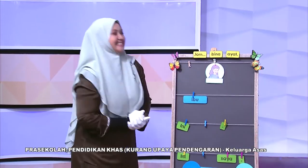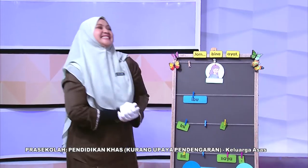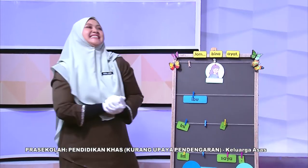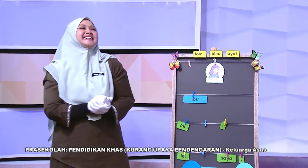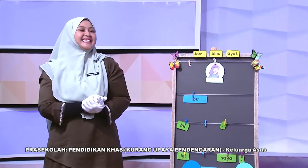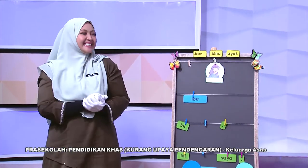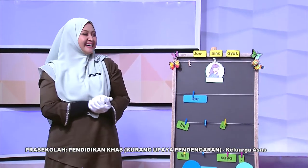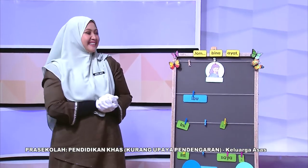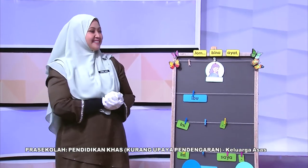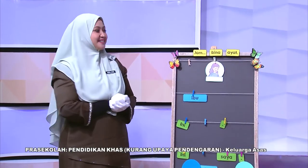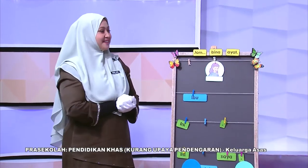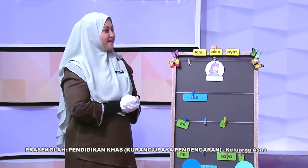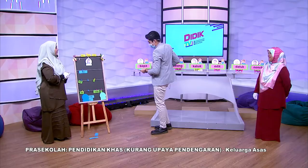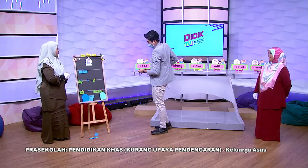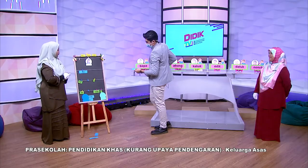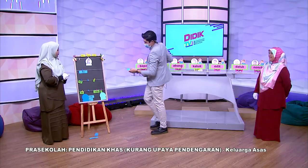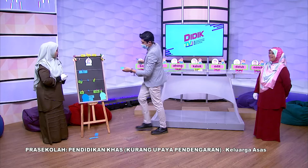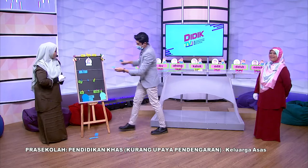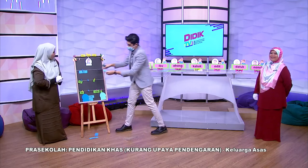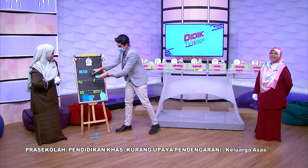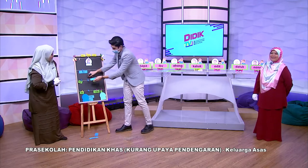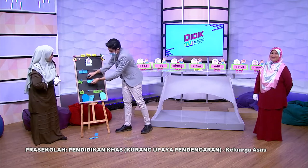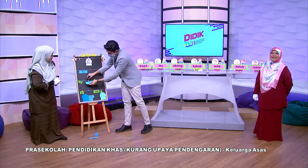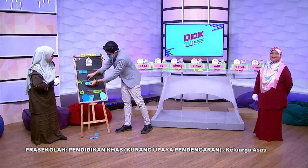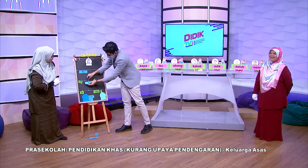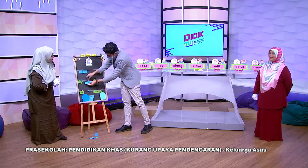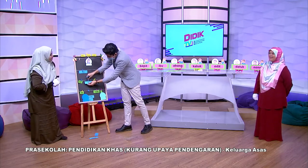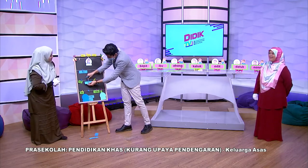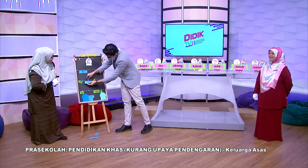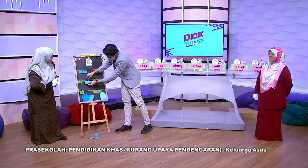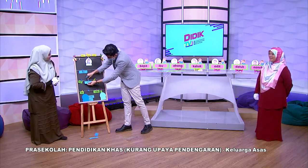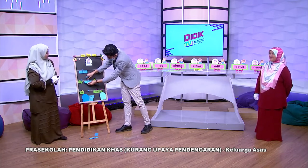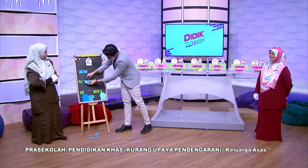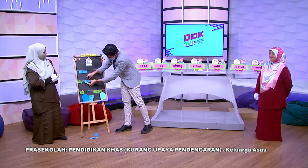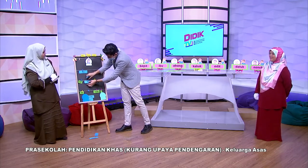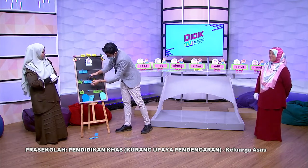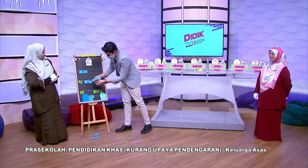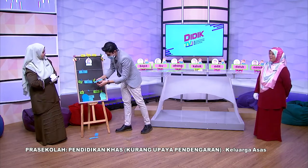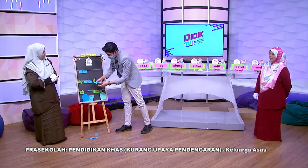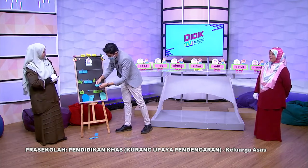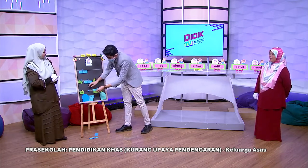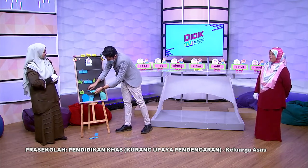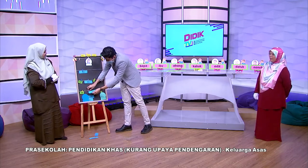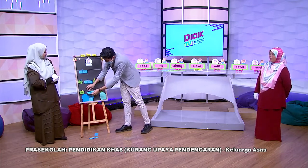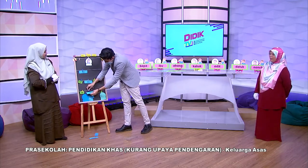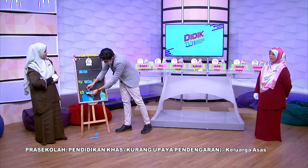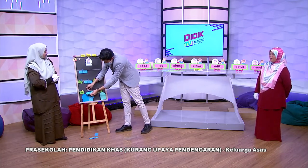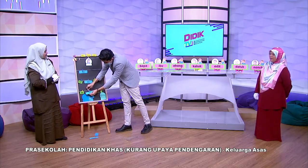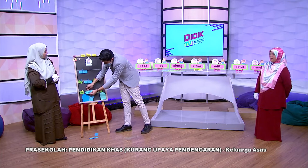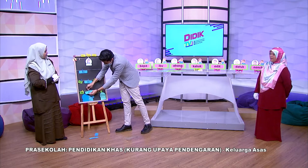gaib Oke ini Ibu ini Ibu saya